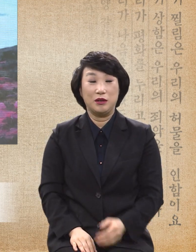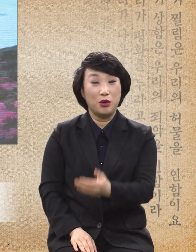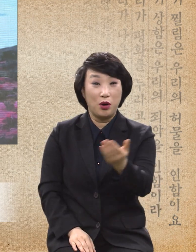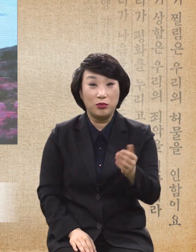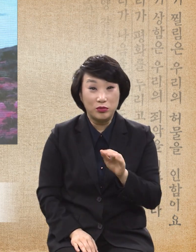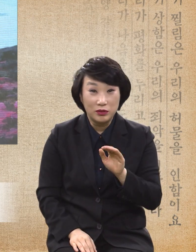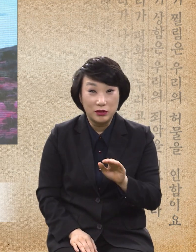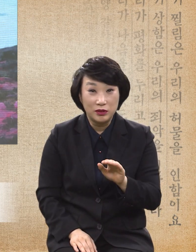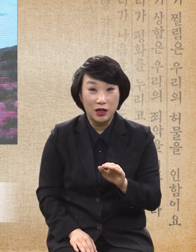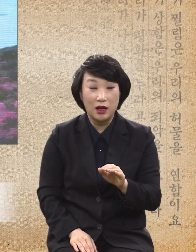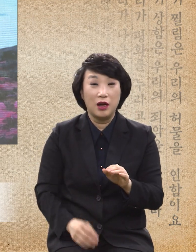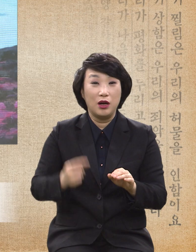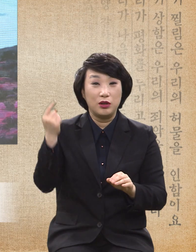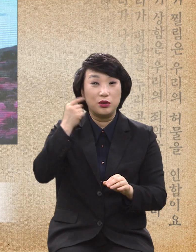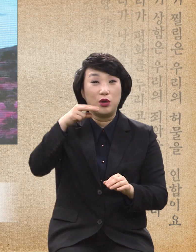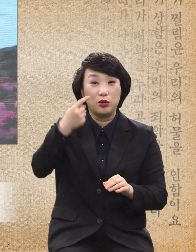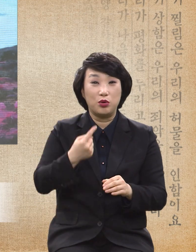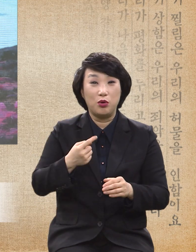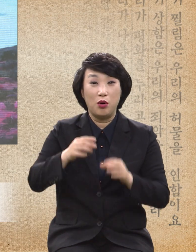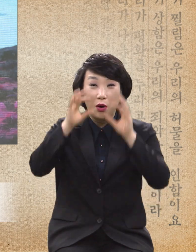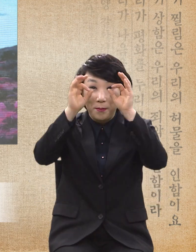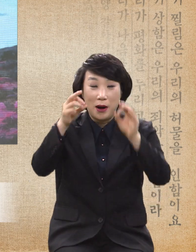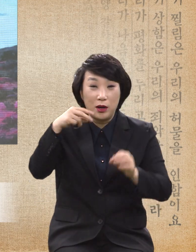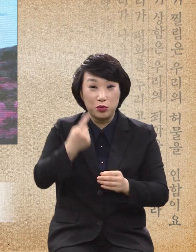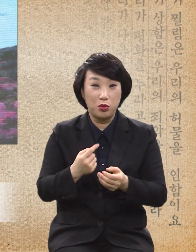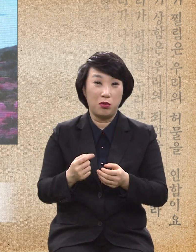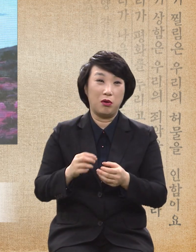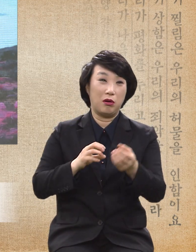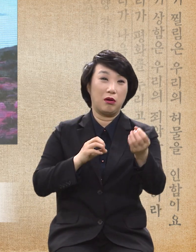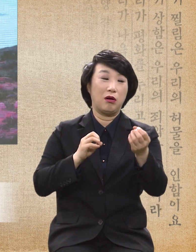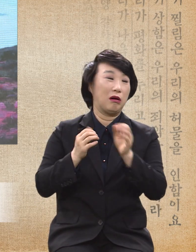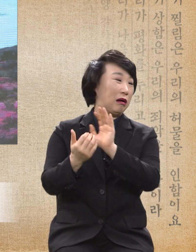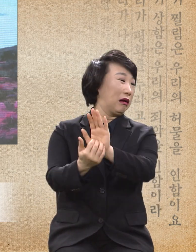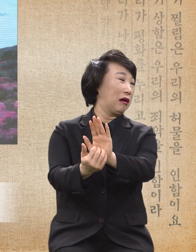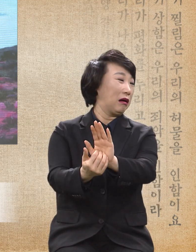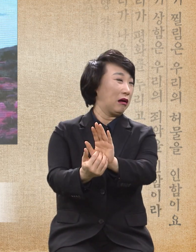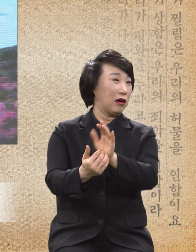근데 들어도 받아들이질 않잖아.